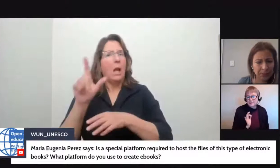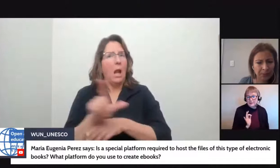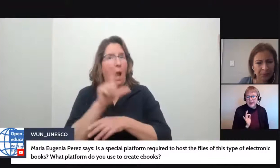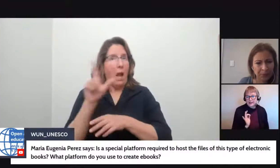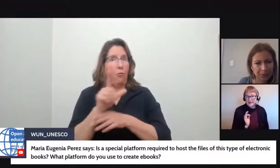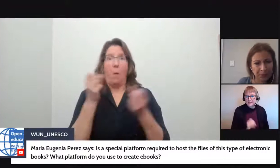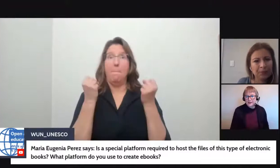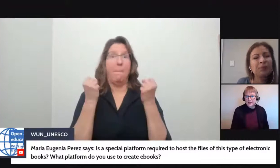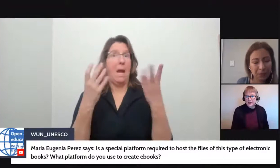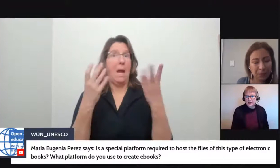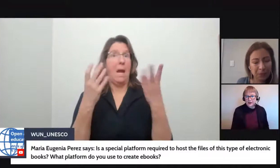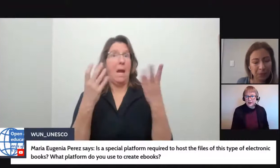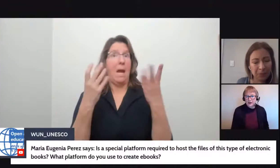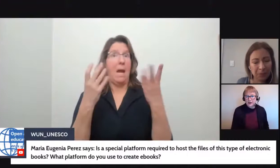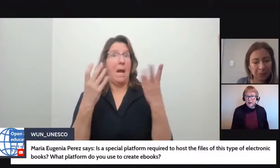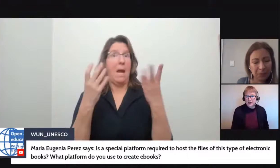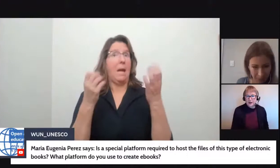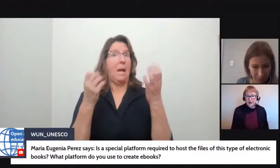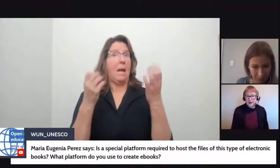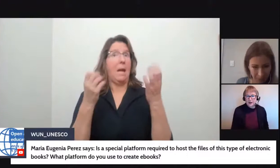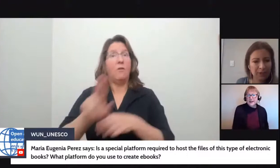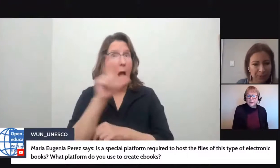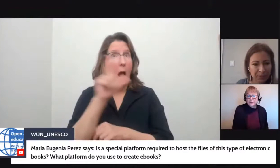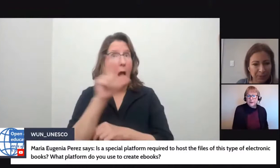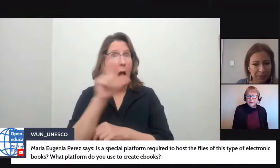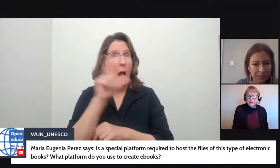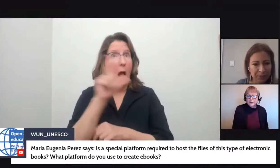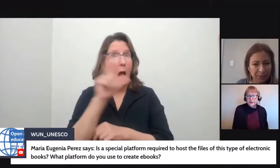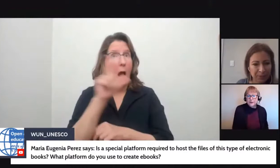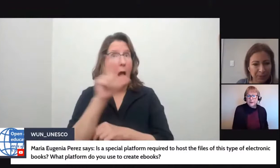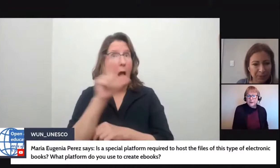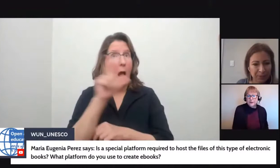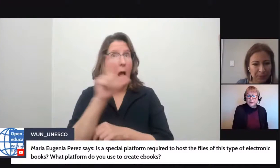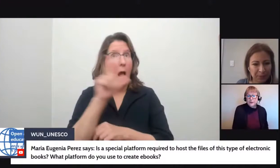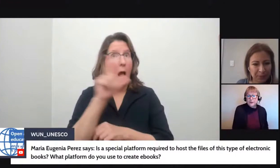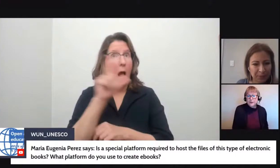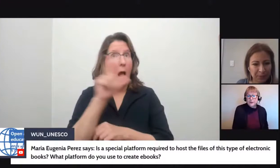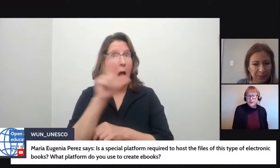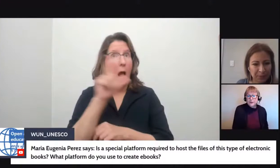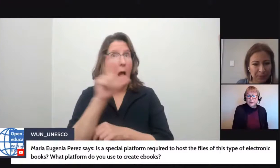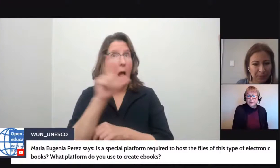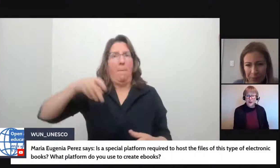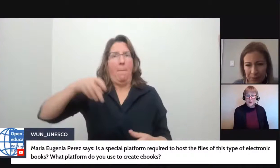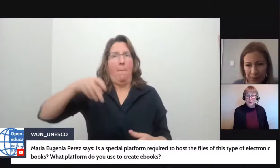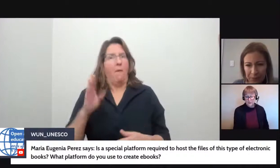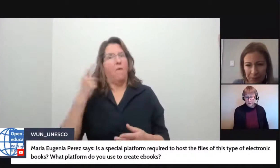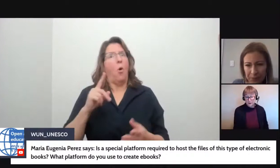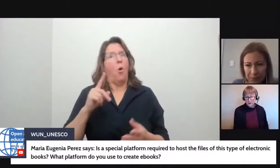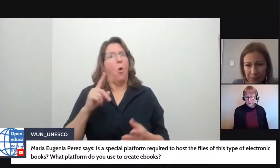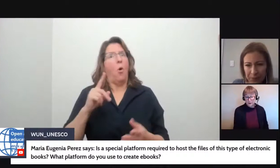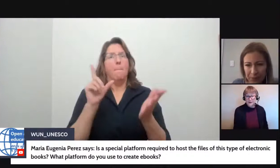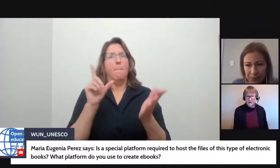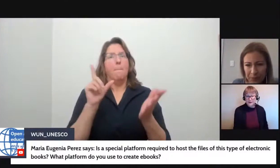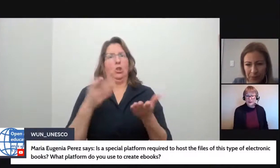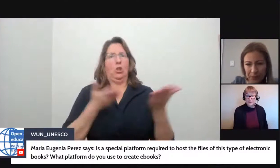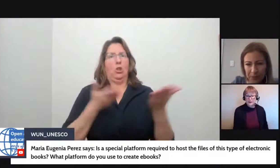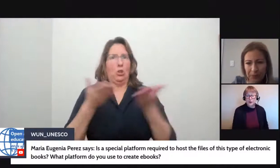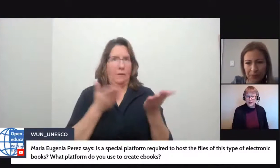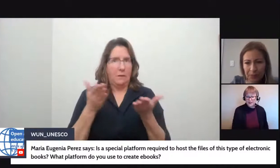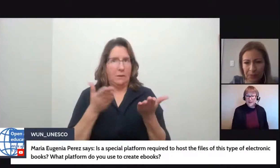ahí pueden empezar a crear y a publicar ebooks. Y como decía, hablaré más de esto la próxima